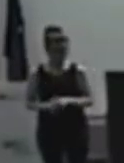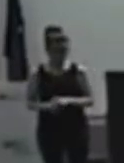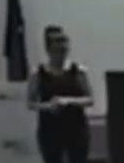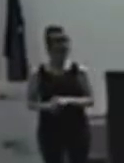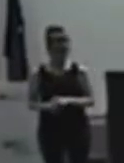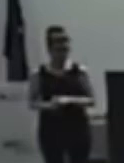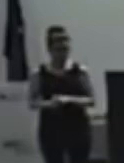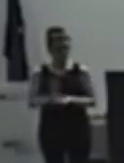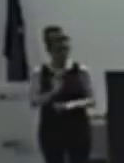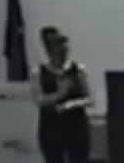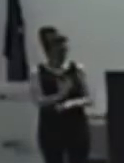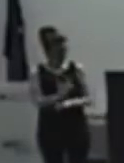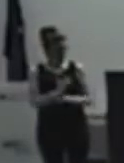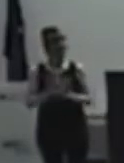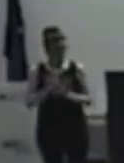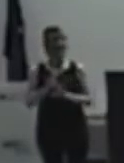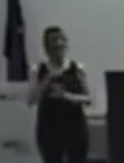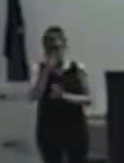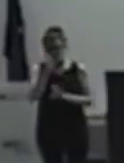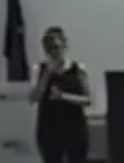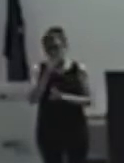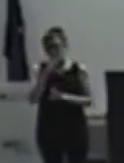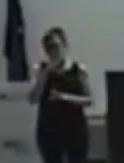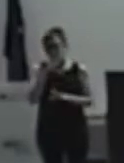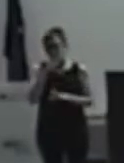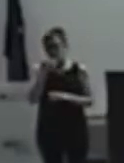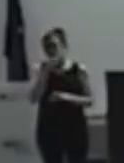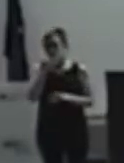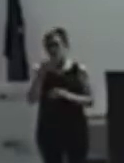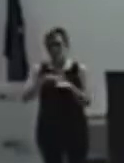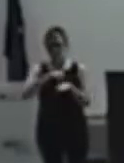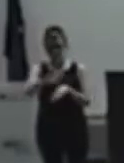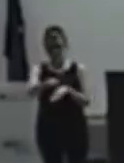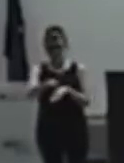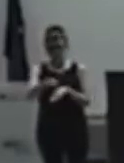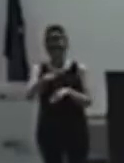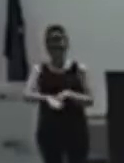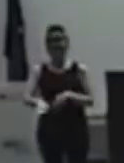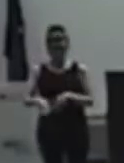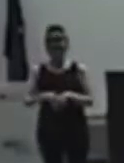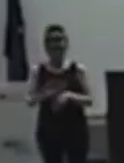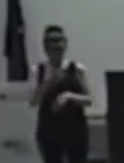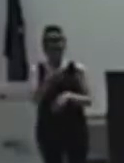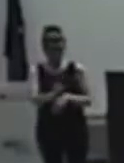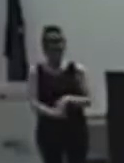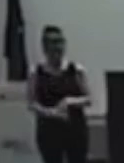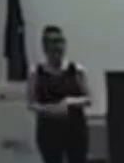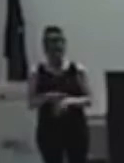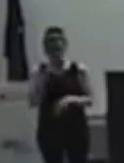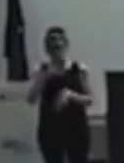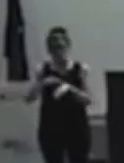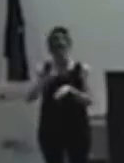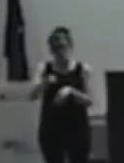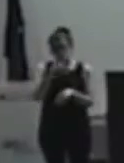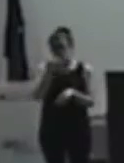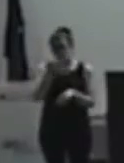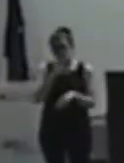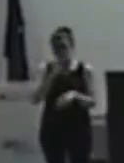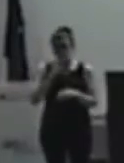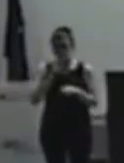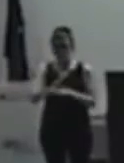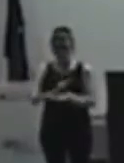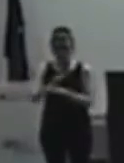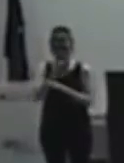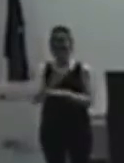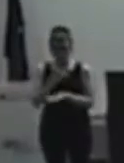Pero lo que no vale es por tu bien. Eso no vale. Para un niño no le vale eso. es por tu bien, lo hago por ti. Eso no le vale